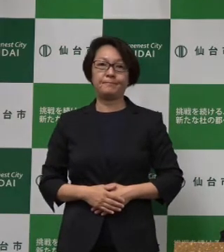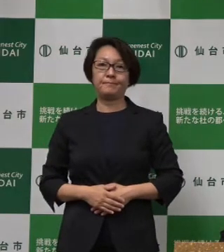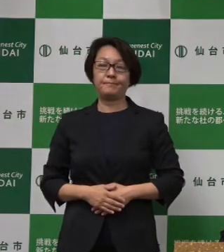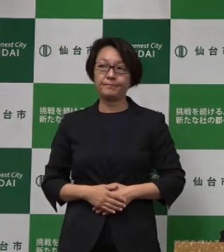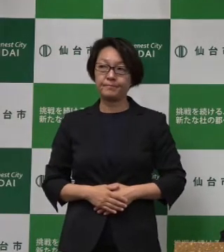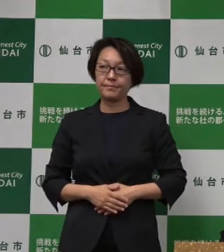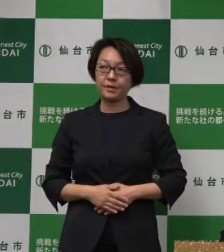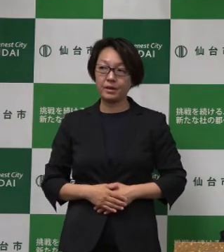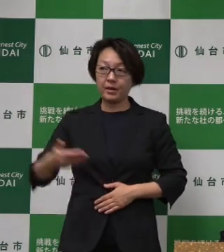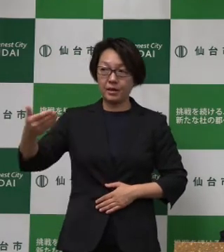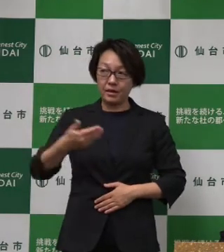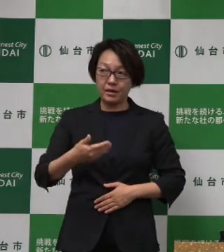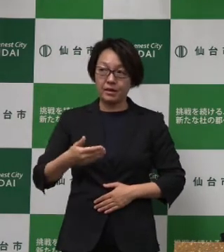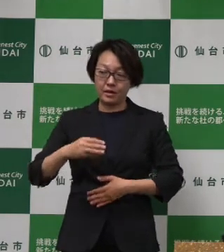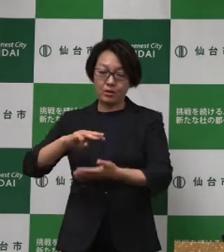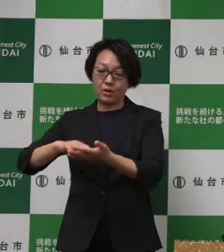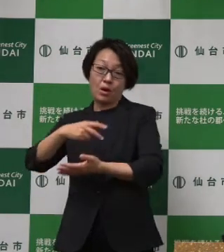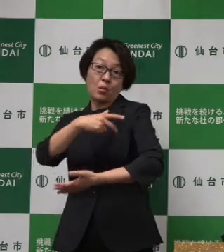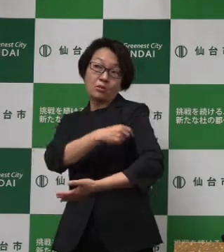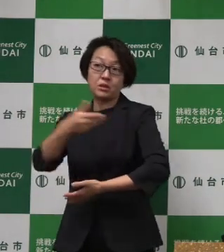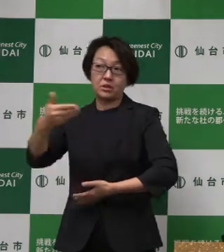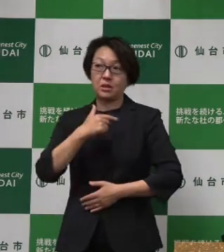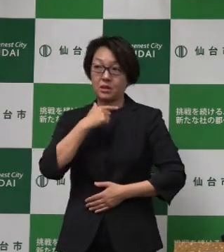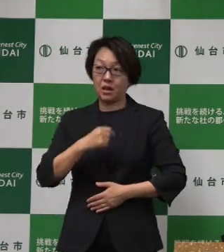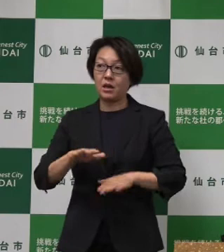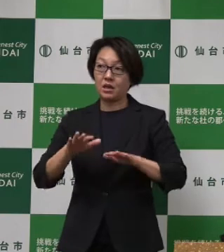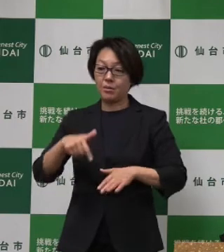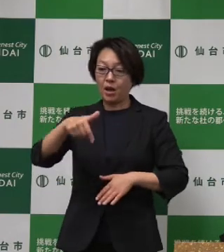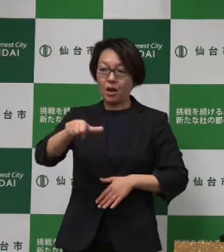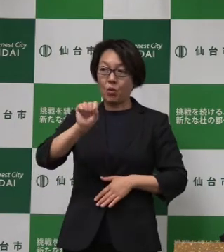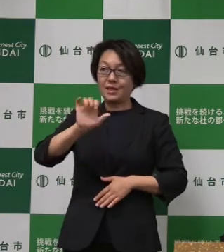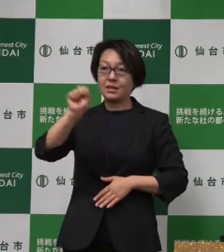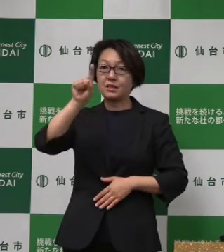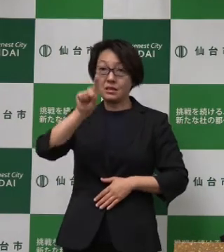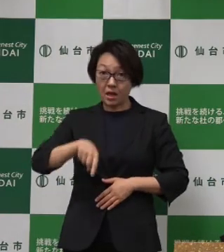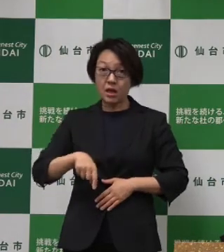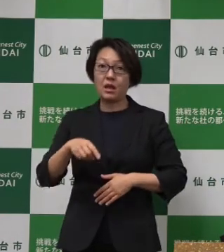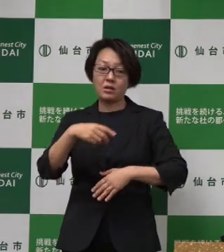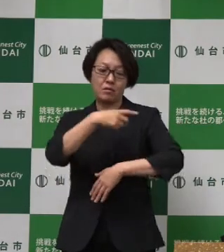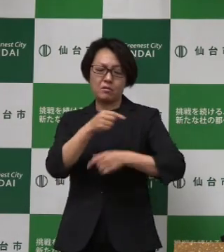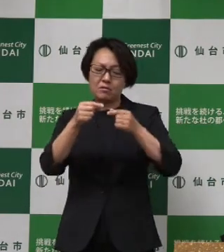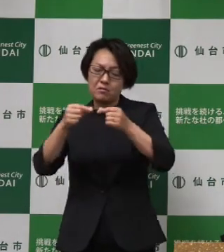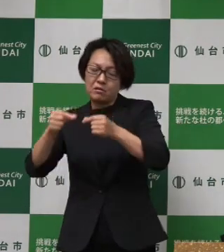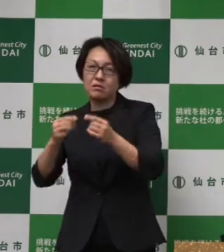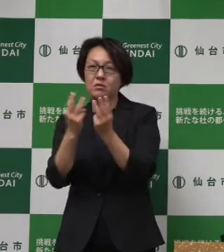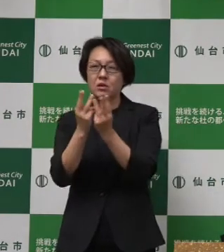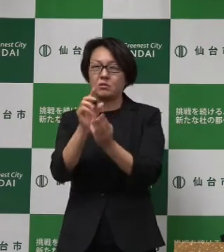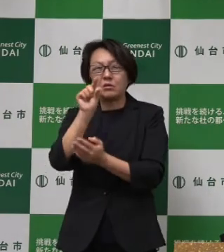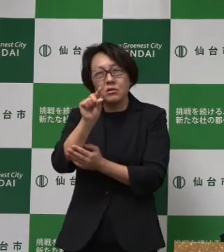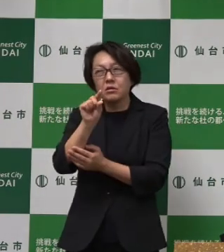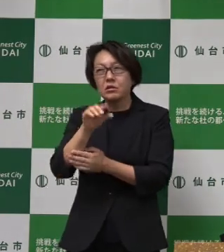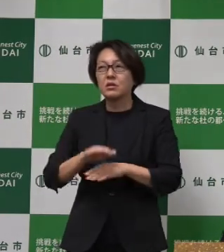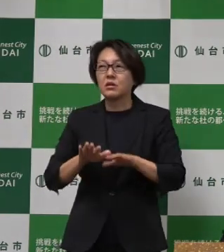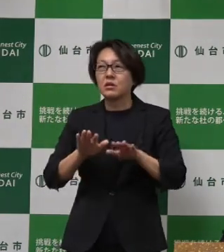あとワクチンのことについて伺います。今は限られた、ファイザー製のワクチンのかなり限られたところで、需